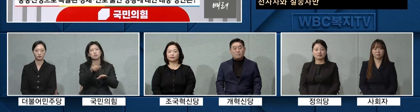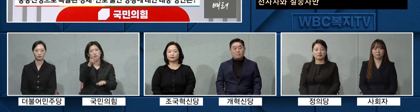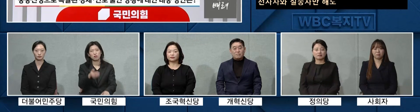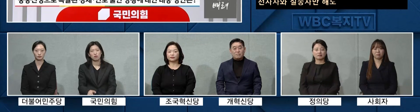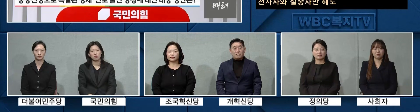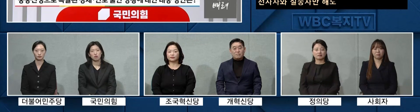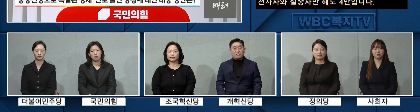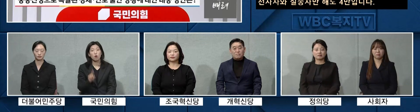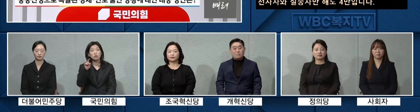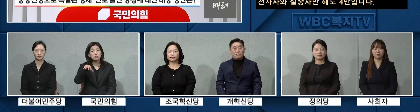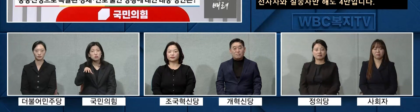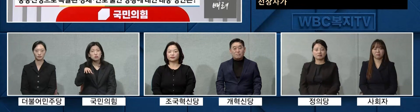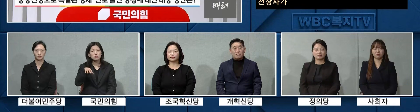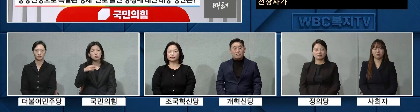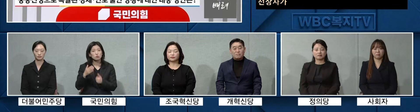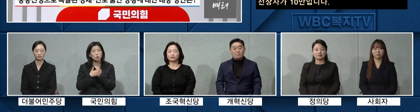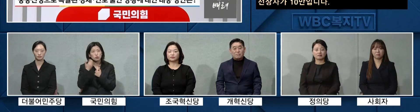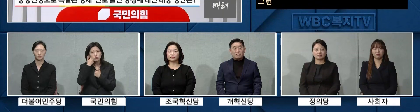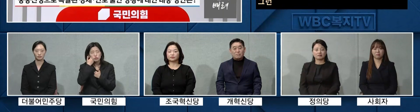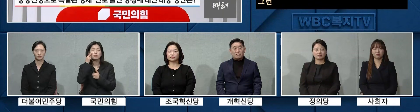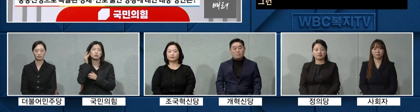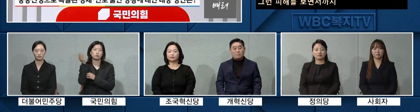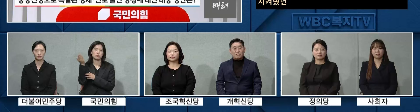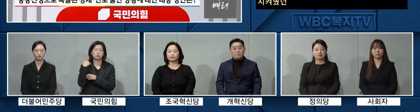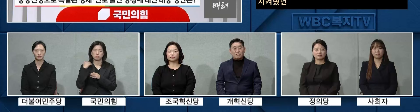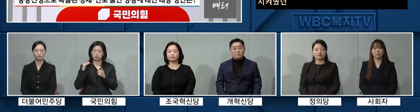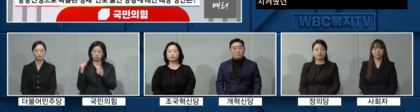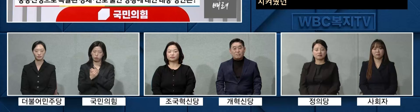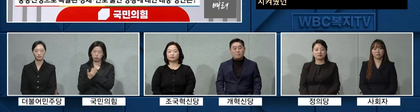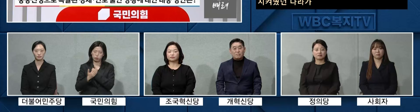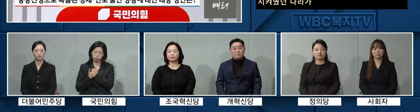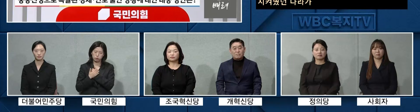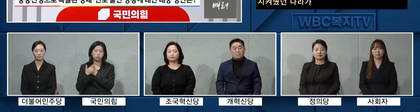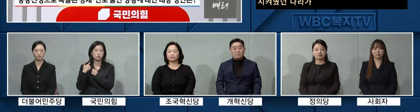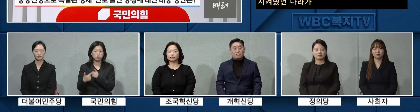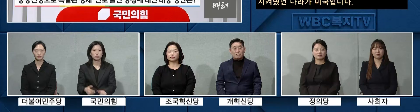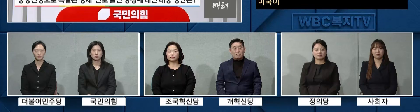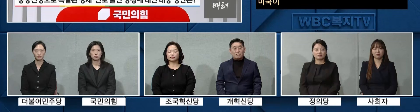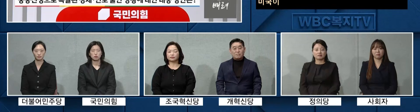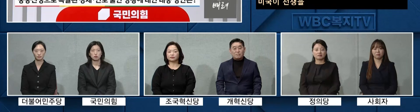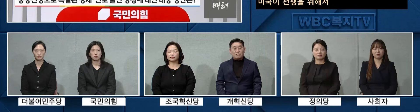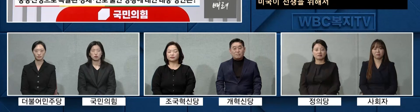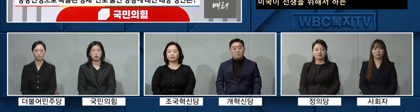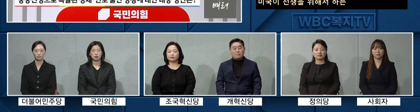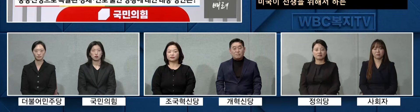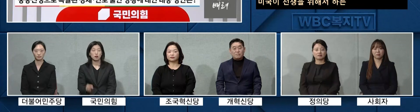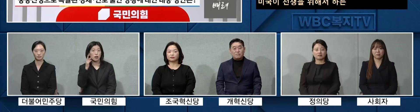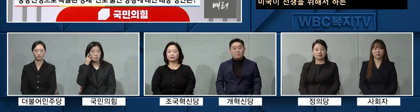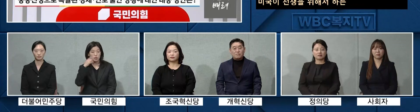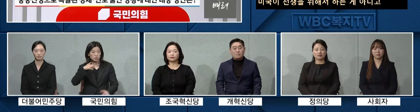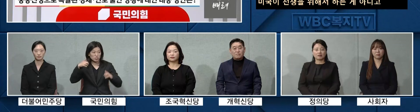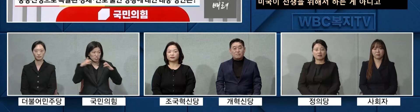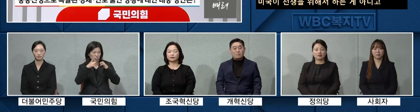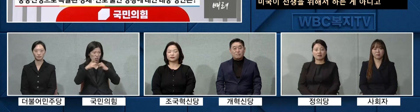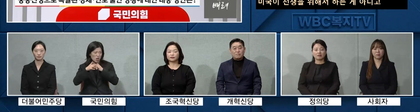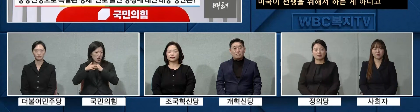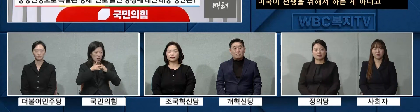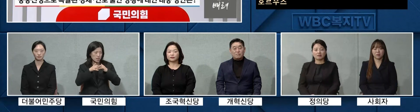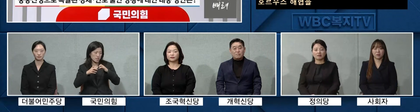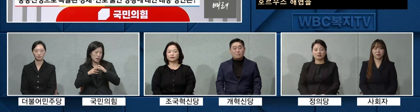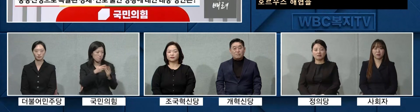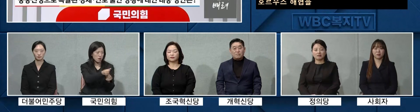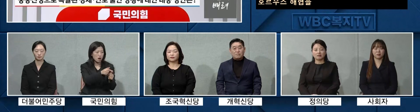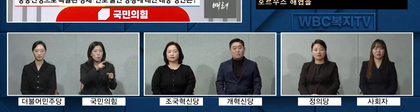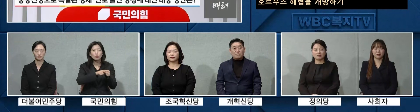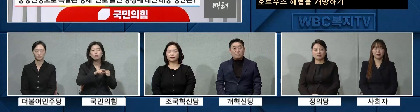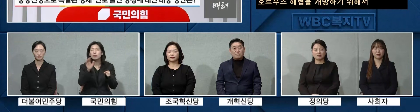우리나라를 지켜줬던 나라가 미국입니다. 미국이 전쟁을 위해서 하는 게 아니고 호르무즈 해역을 개방하기 위해서 거기에